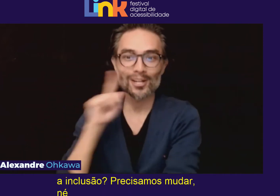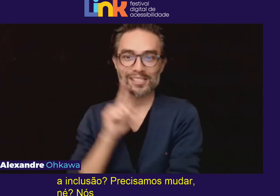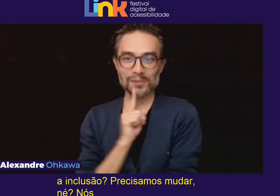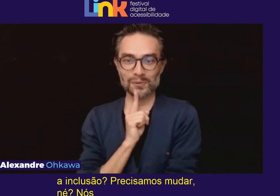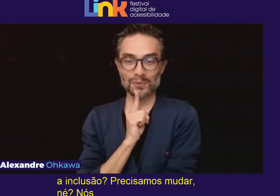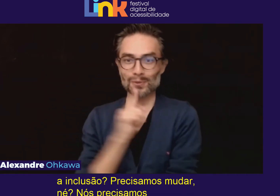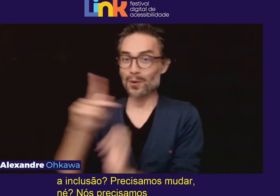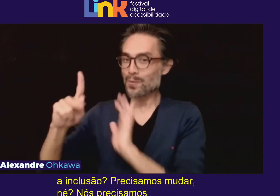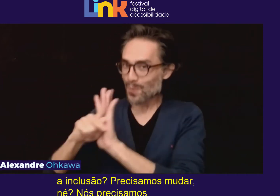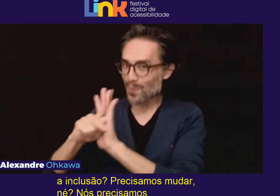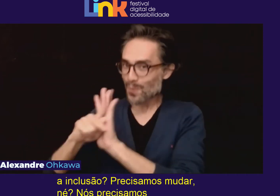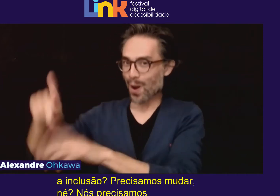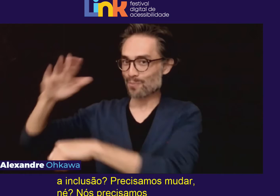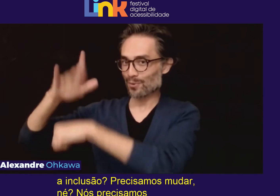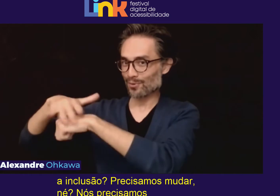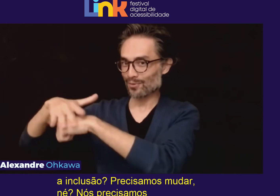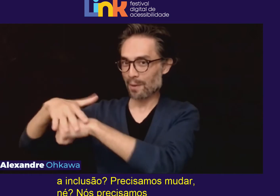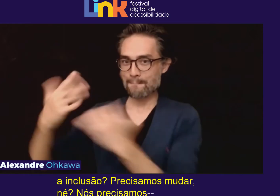Mudamos, né, algumas metodologias por causa